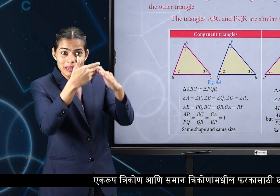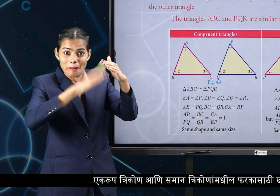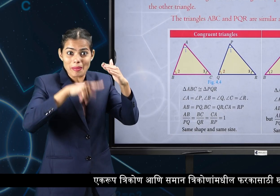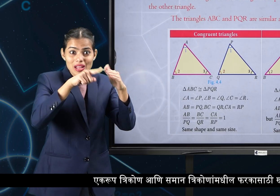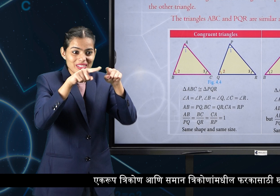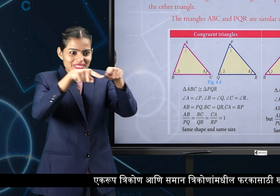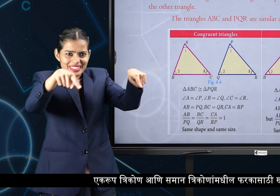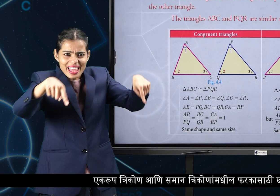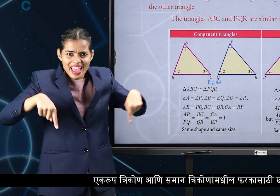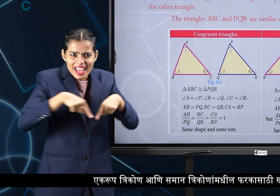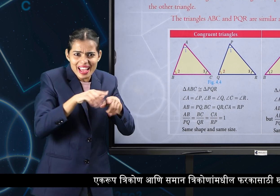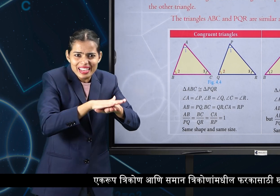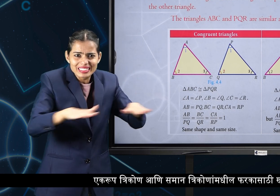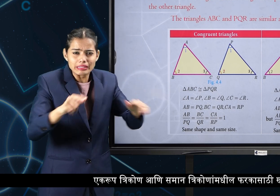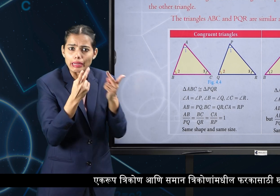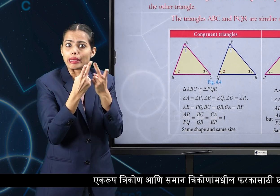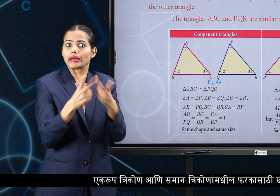त्रिकोणांमधील फरकासाठी खालील तक्ता पहा.